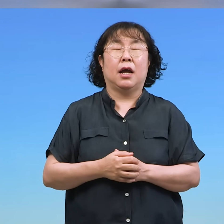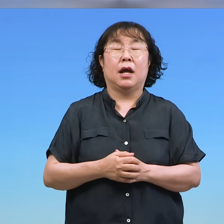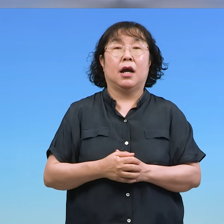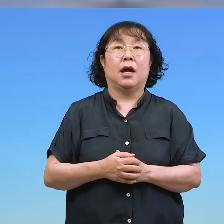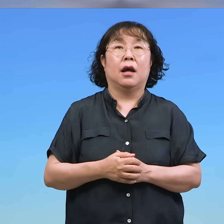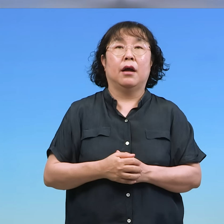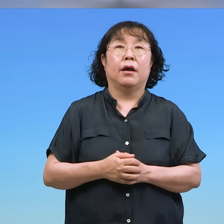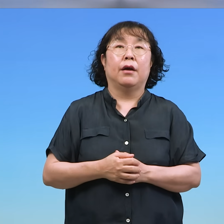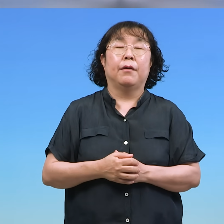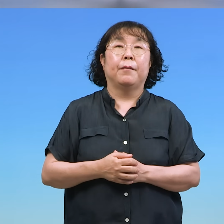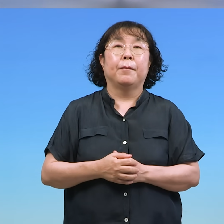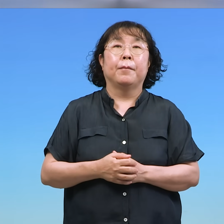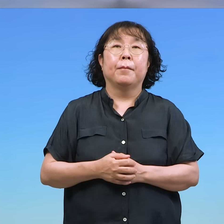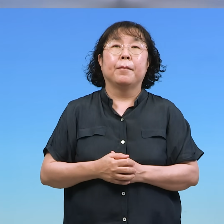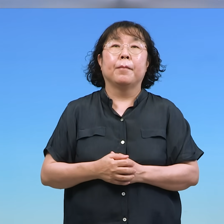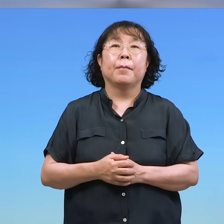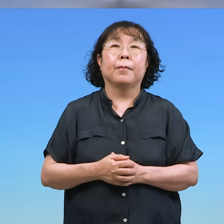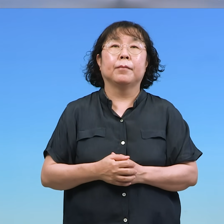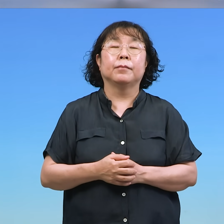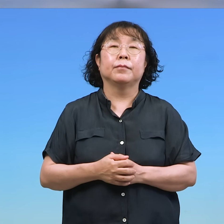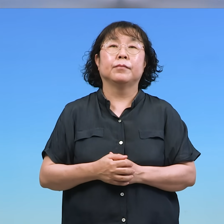점점 저게.